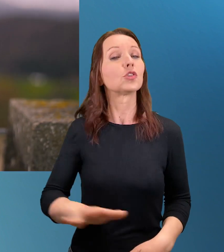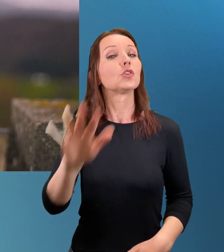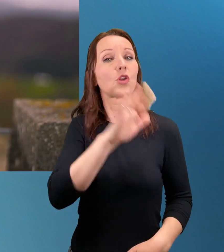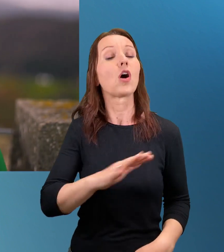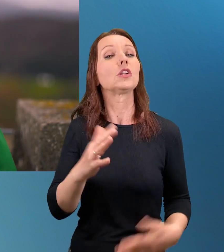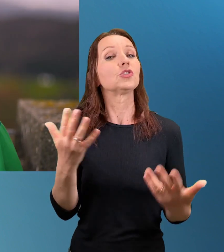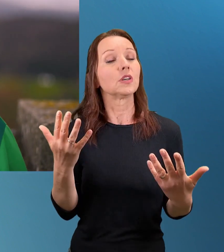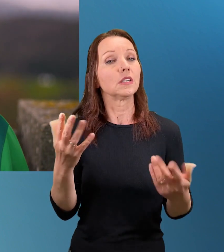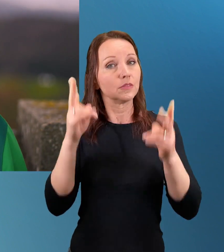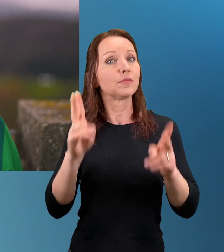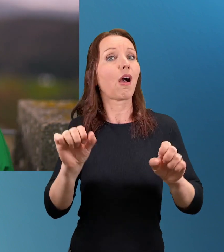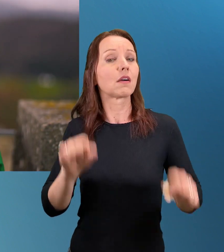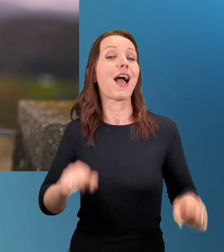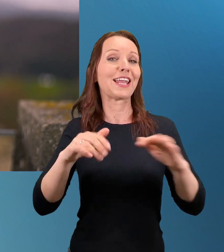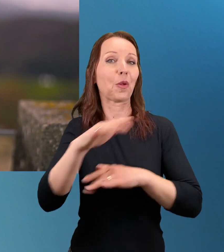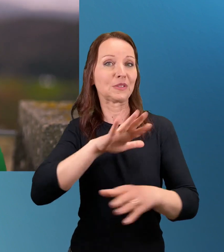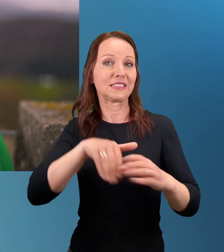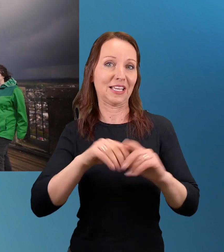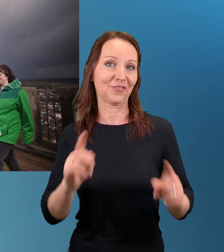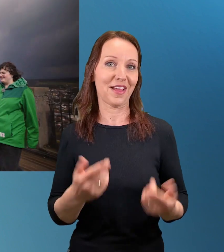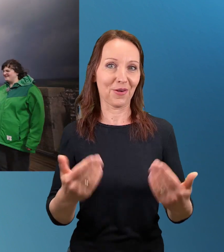inklusiv sein kann.